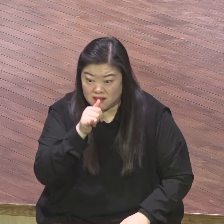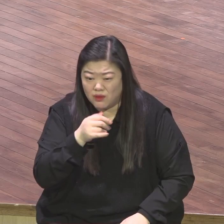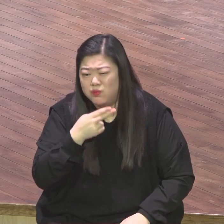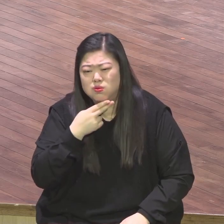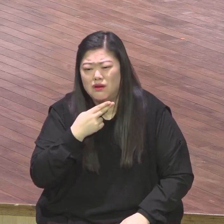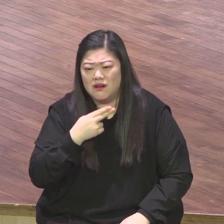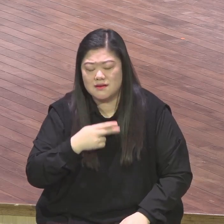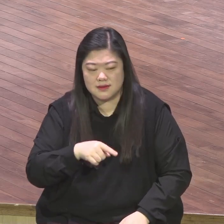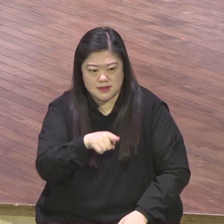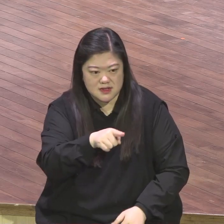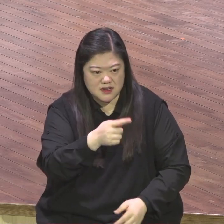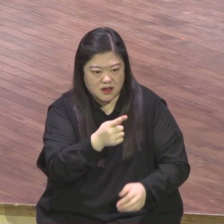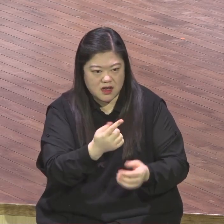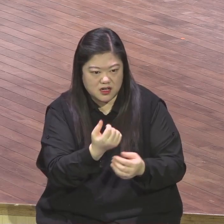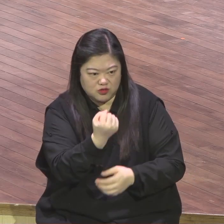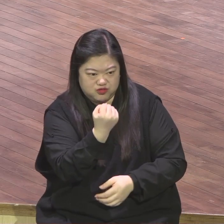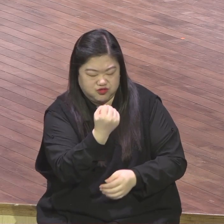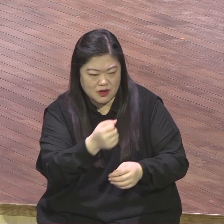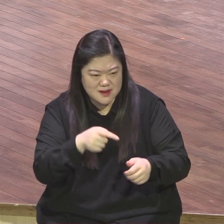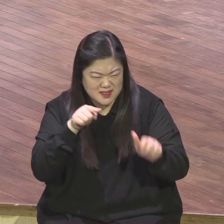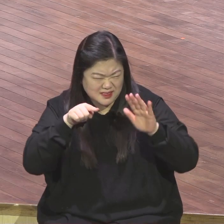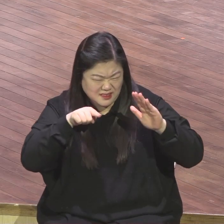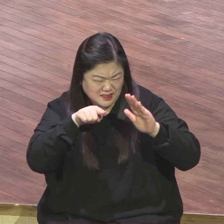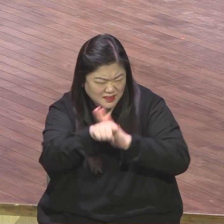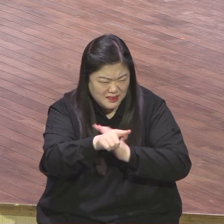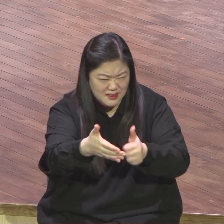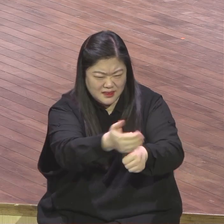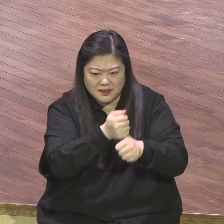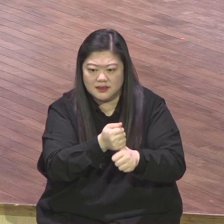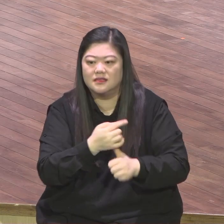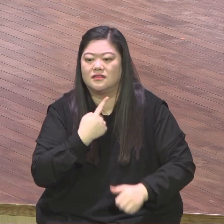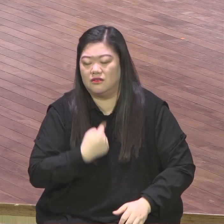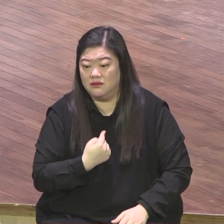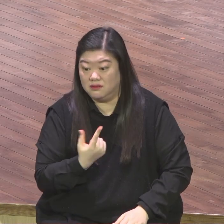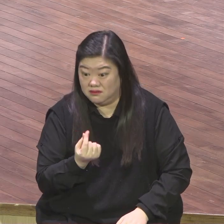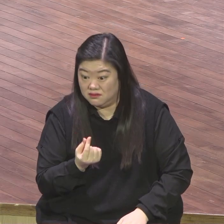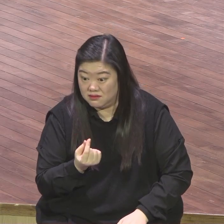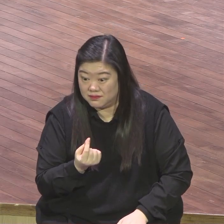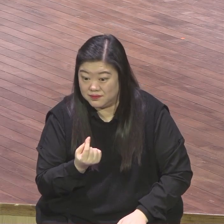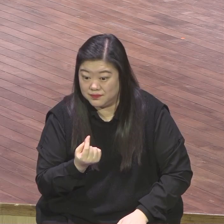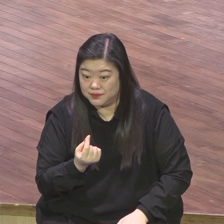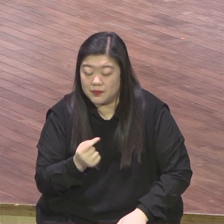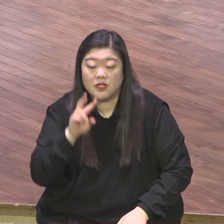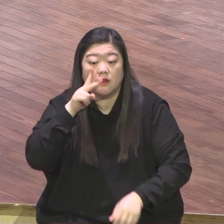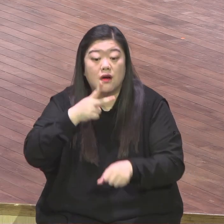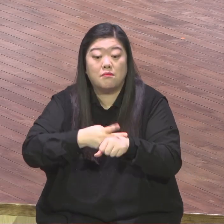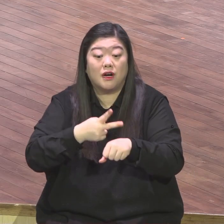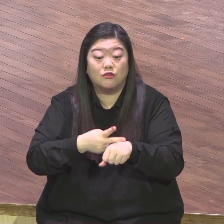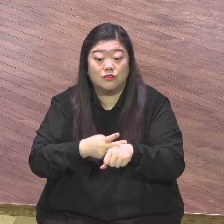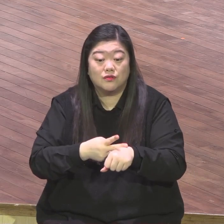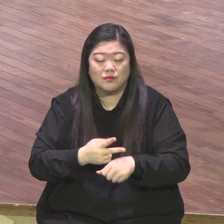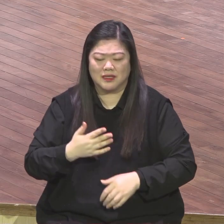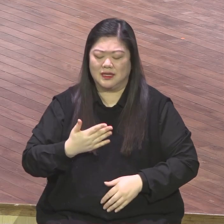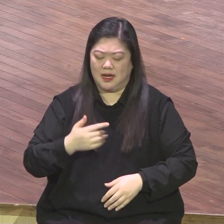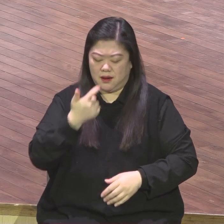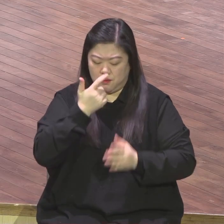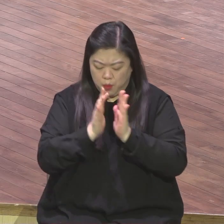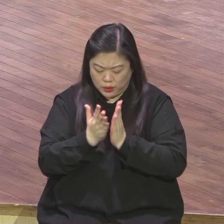디모데전서 1장 13절에 보면 사도 바울이 직접 자신의 과거 모습을 세 단어로